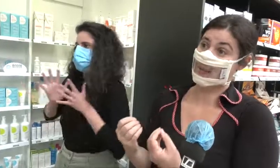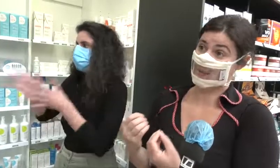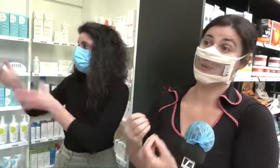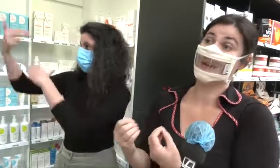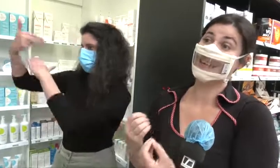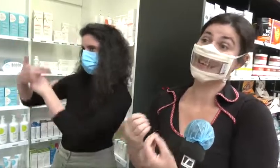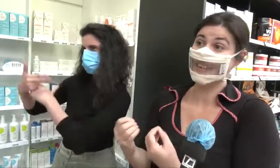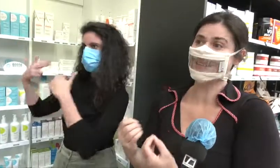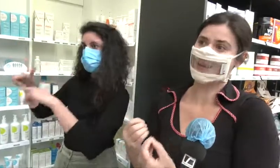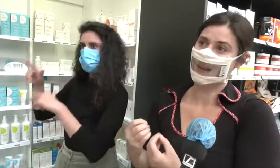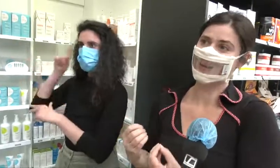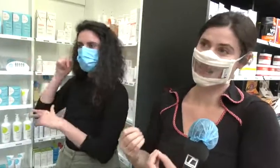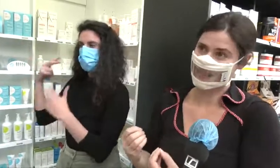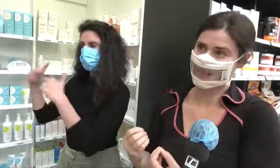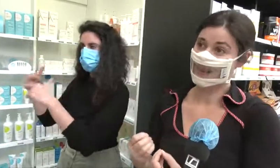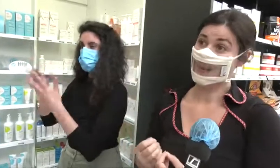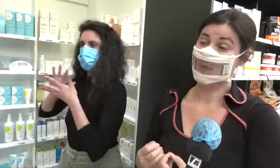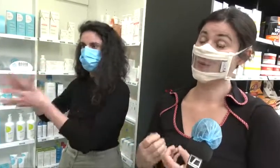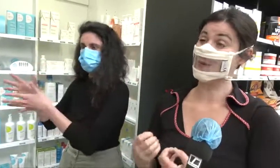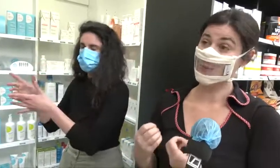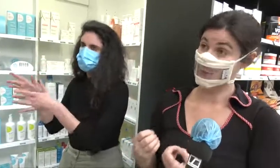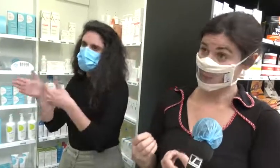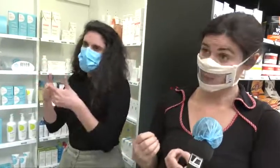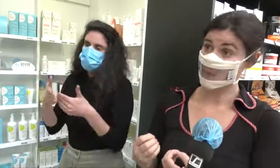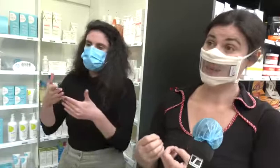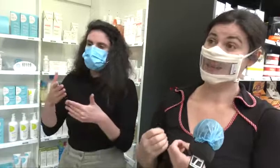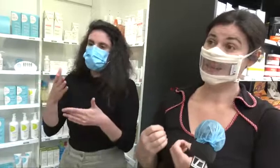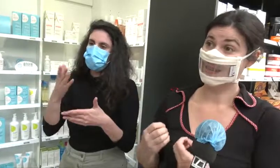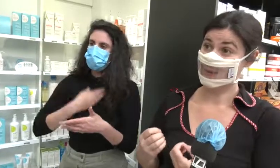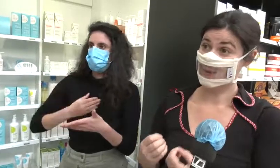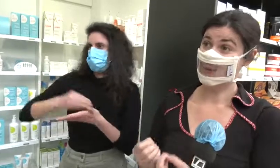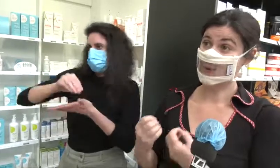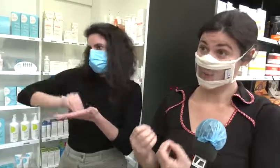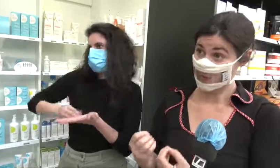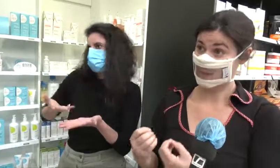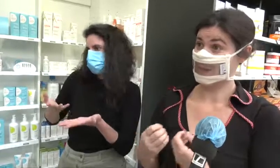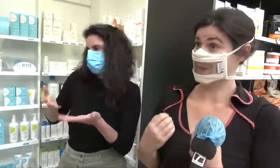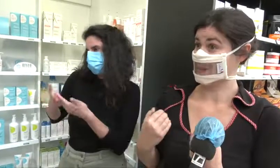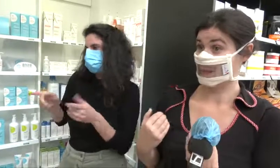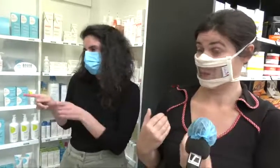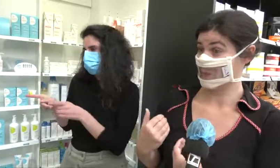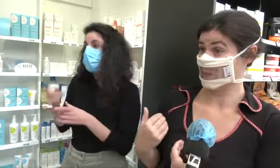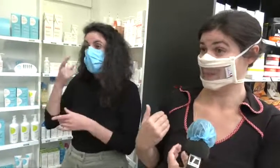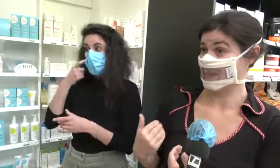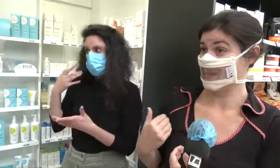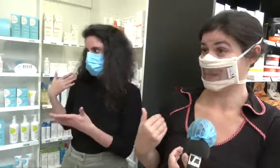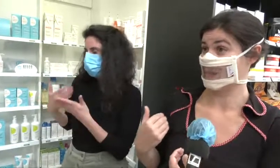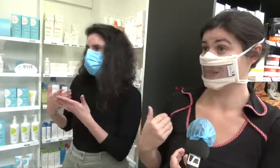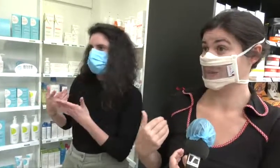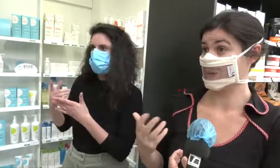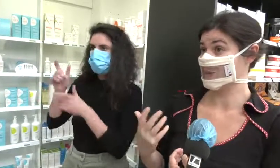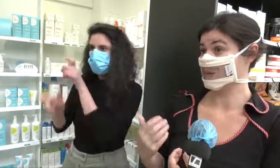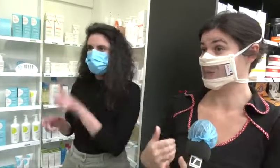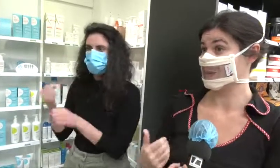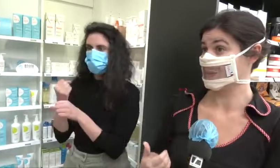vidéo correspond un peu à l'écrit de la langue des signes. Donc on voit de plus en plus des traducteurs sourds, c'est un tout nouveau métier, c'est un métier